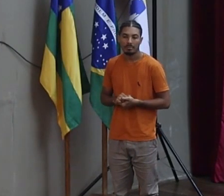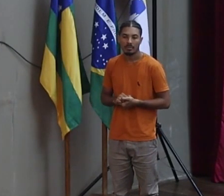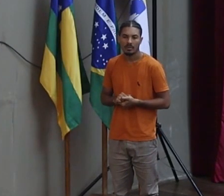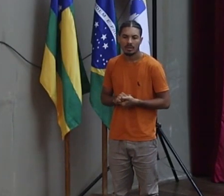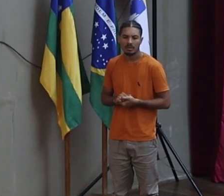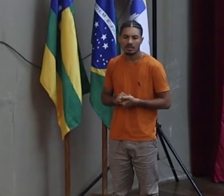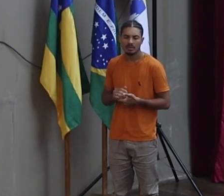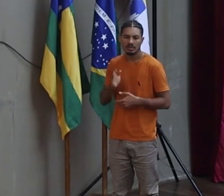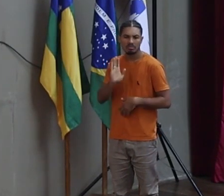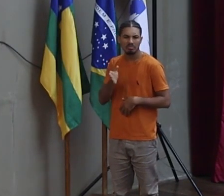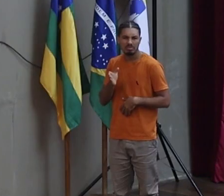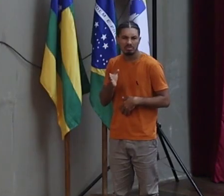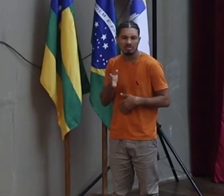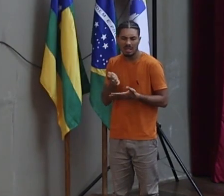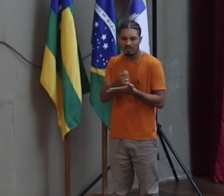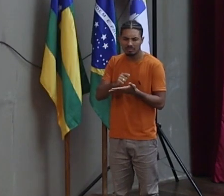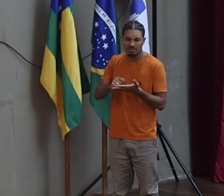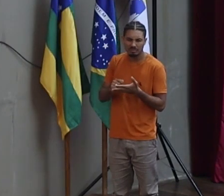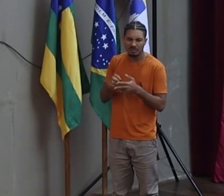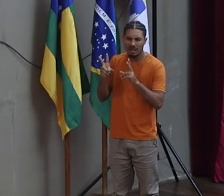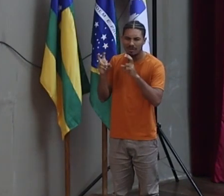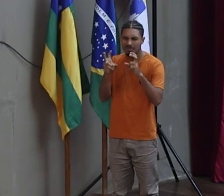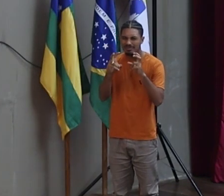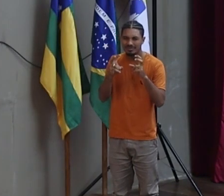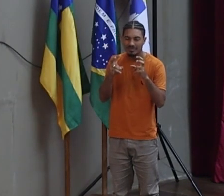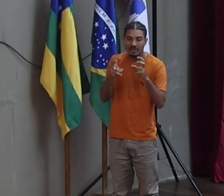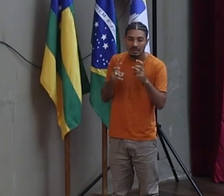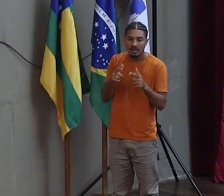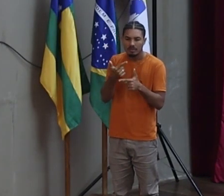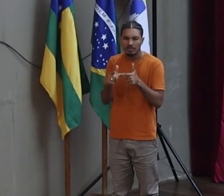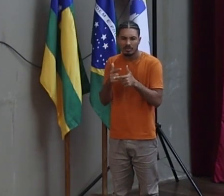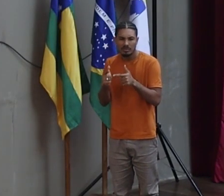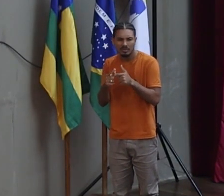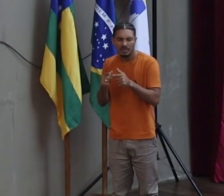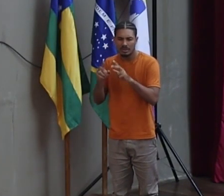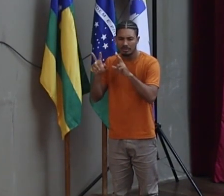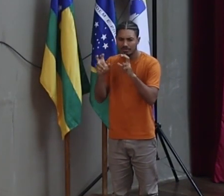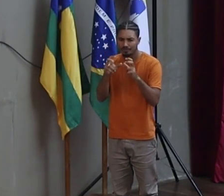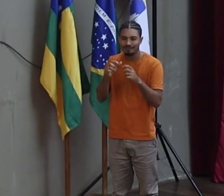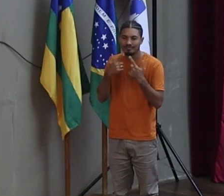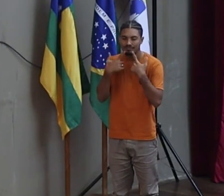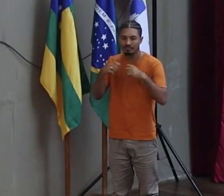Eu já escrevi sobre desafios que eu vejo para a linguística aplicada e eu acho que eu vou,